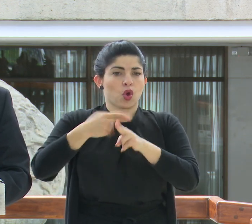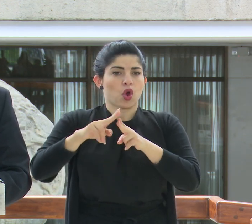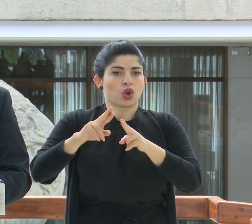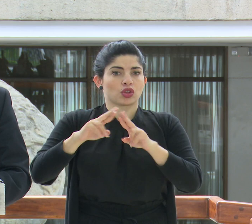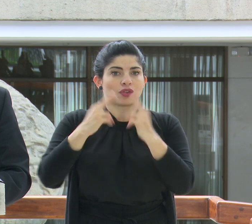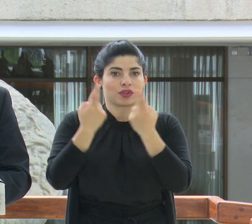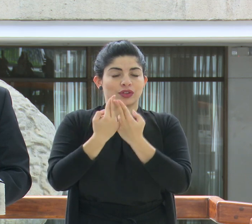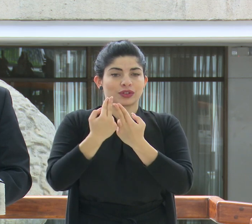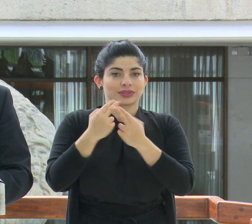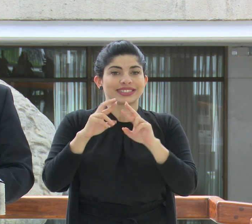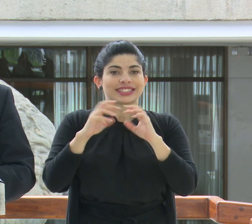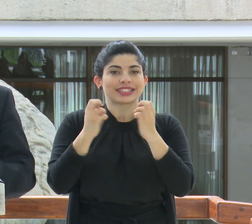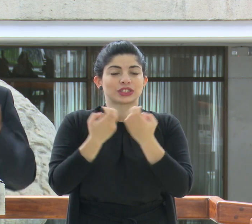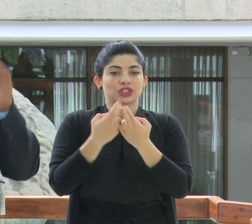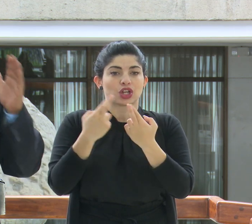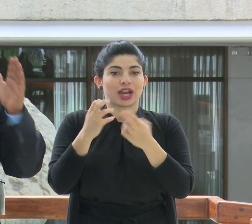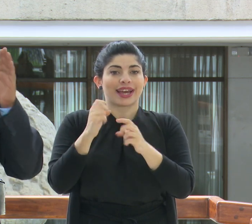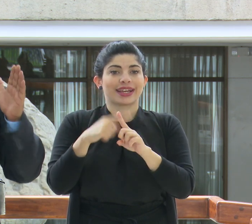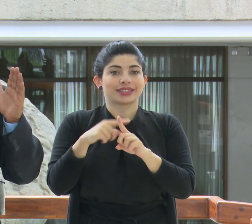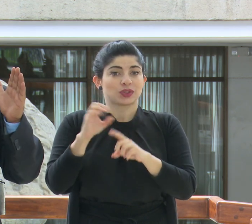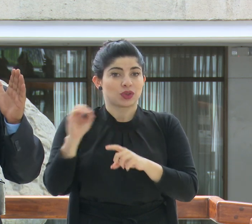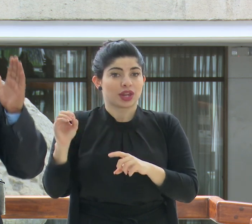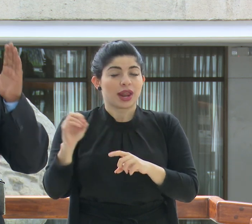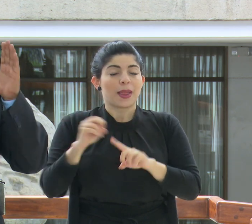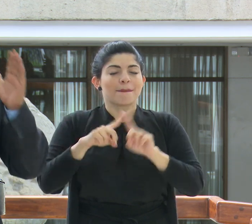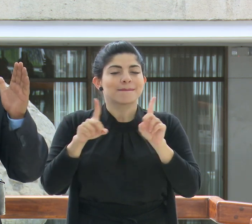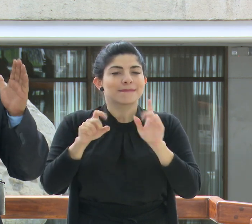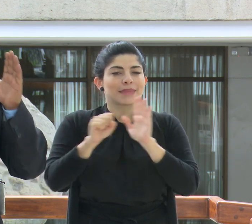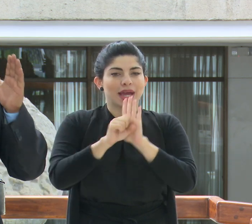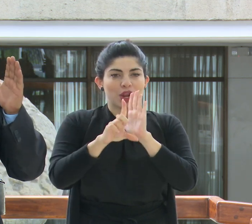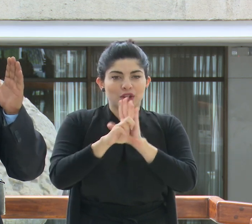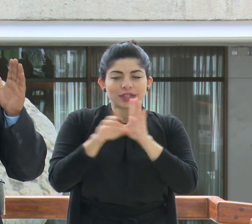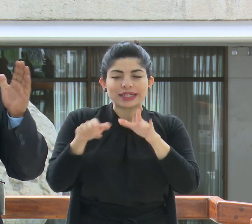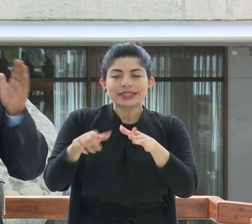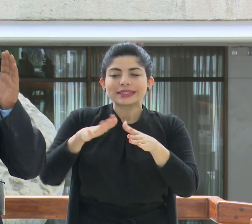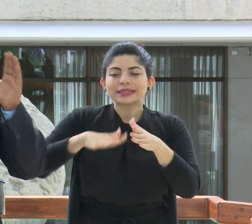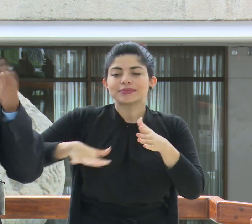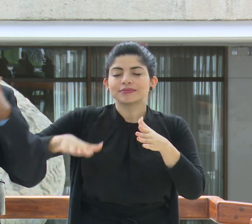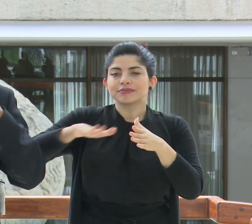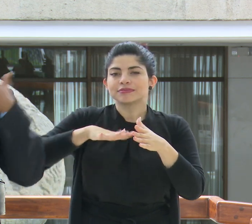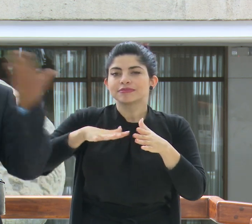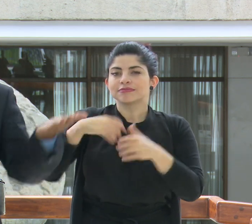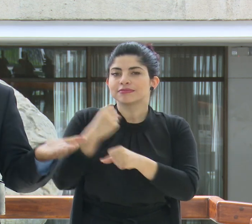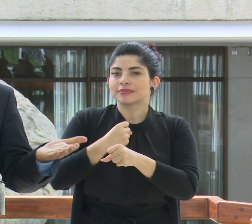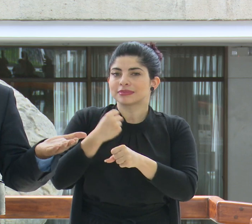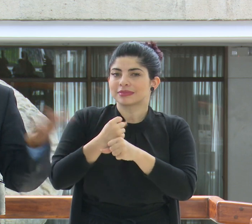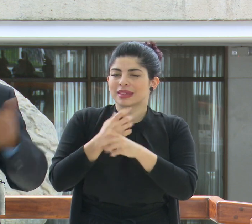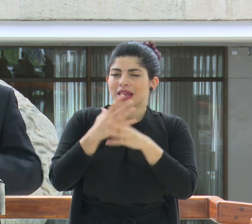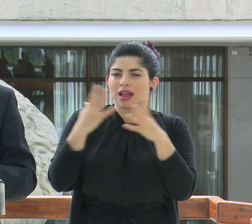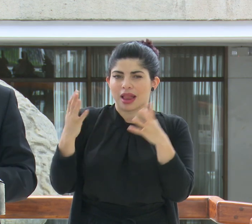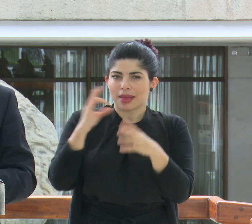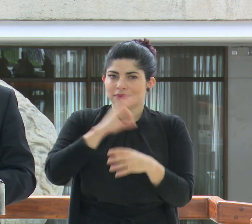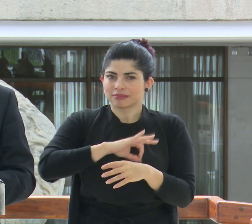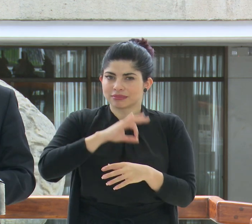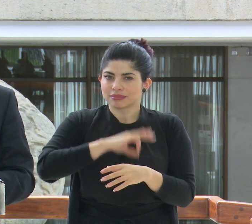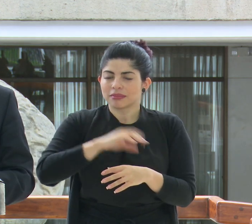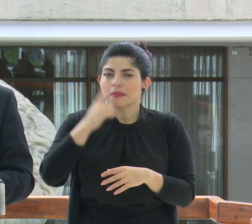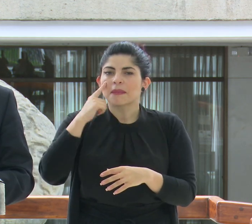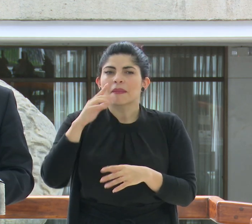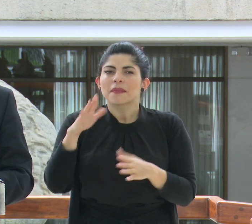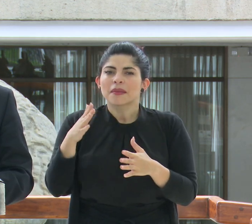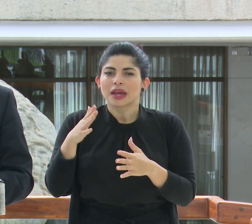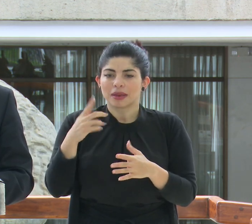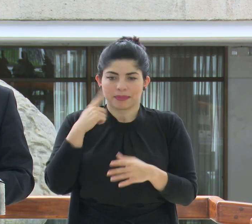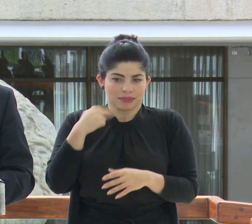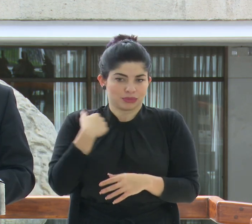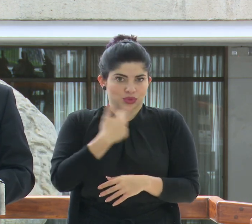sesiones extraordinarias de este mes. Pero la Asamblea Legislativa, reitero, es un espacio de trabajo privilegiado